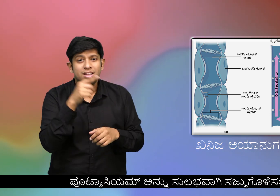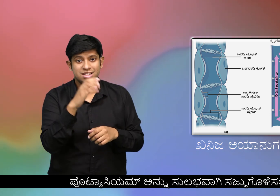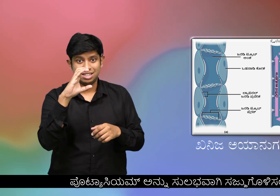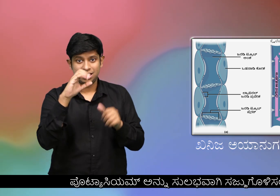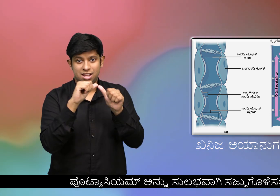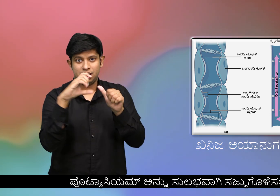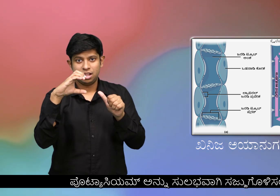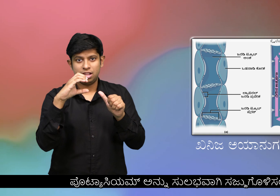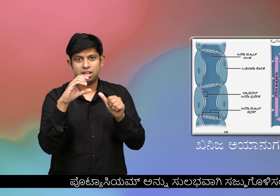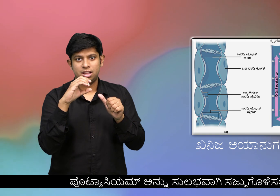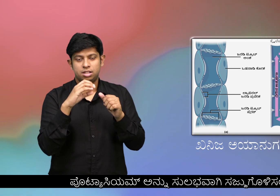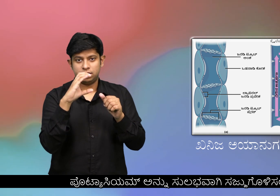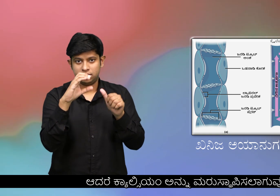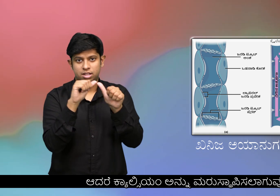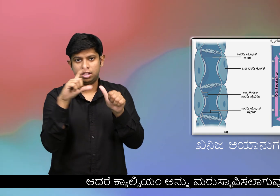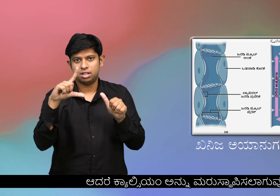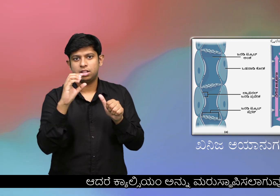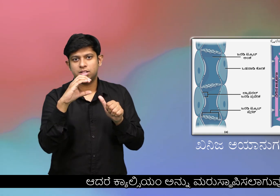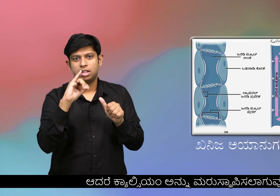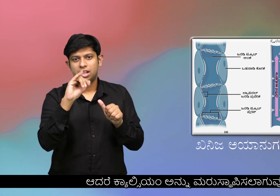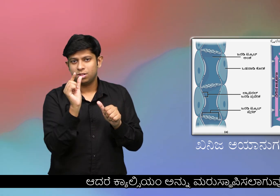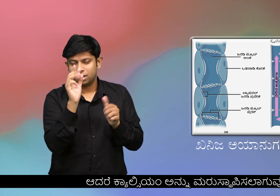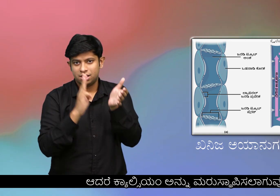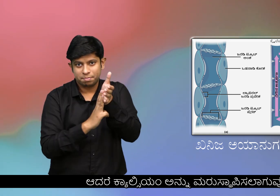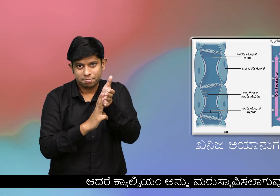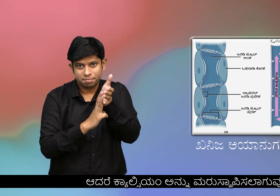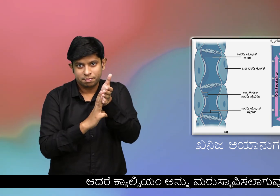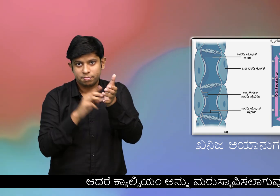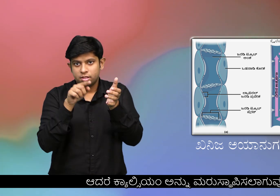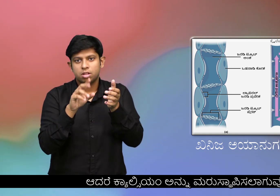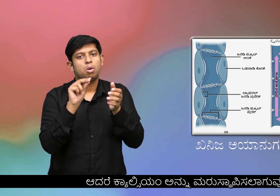ಸುಲಭವಾಗಿ ಸಜ್ಜುಗೊಳಿಸಲಾಗುತ್ತದೆ, ಆದರೆ ಕ್ಯಾಲ್ಸಿಯಂ ಅನ್ನು ಮರುಸ್ಥಾಪಿಸಲಾಗುವುದಿಲ್ಲ.